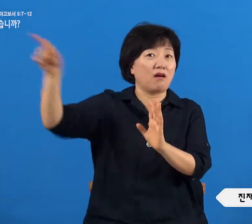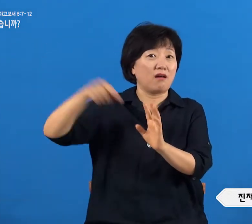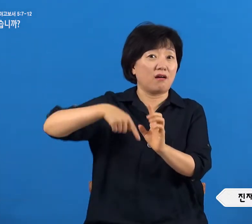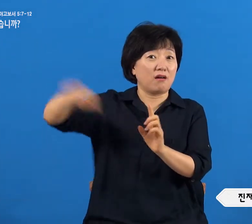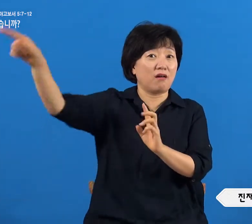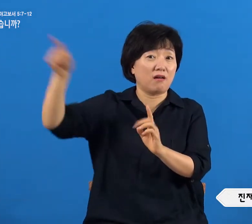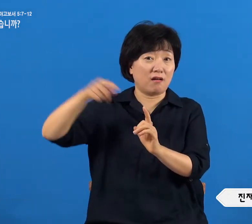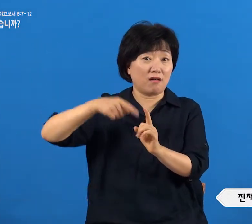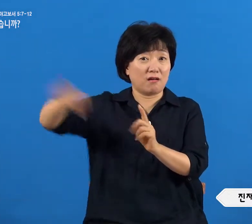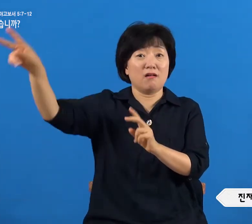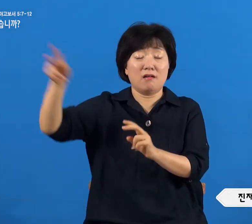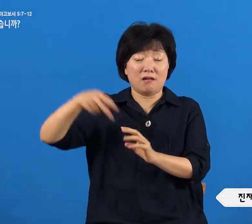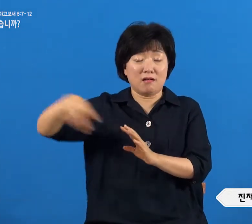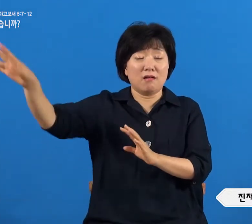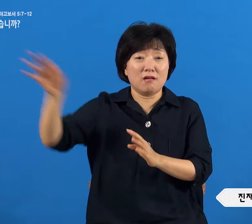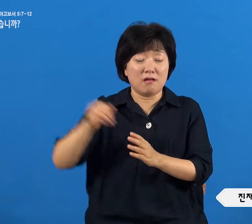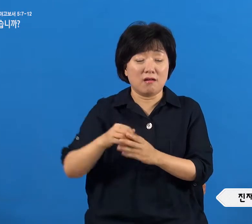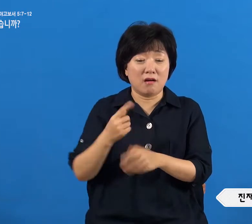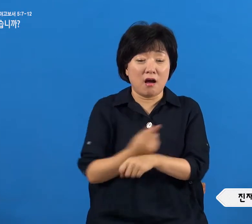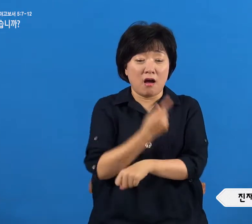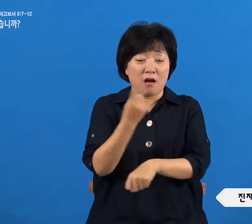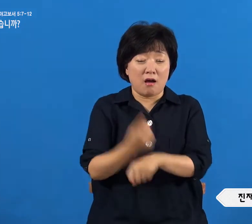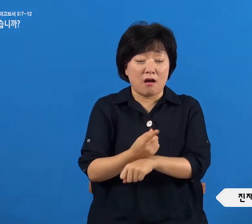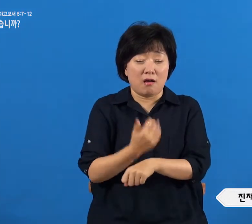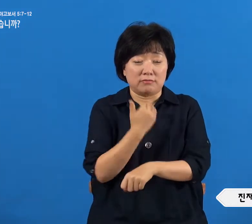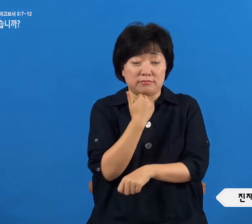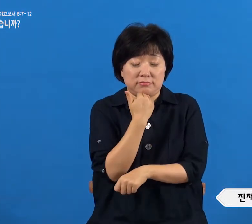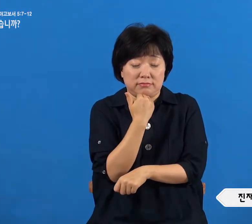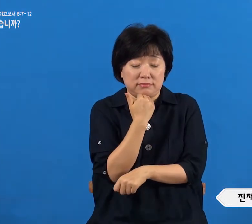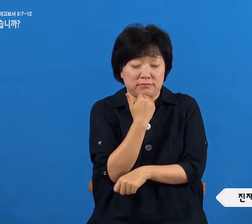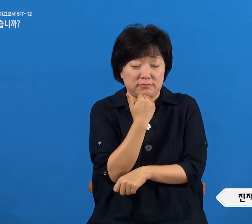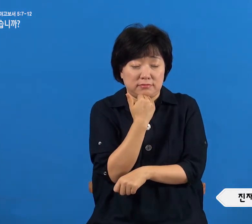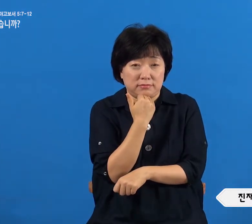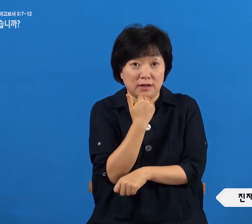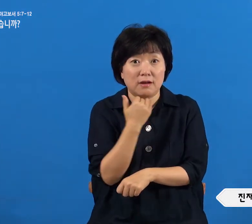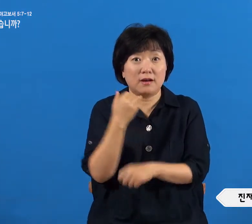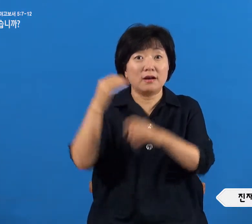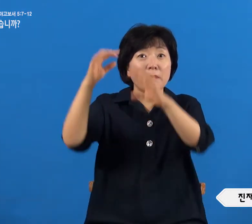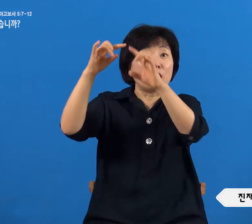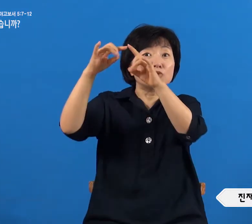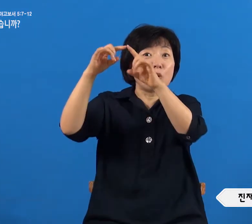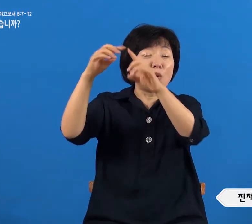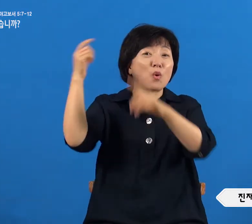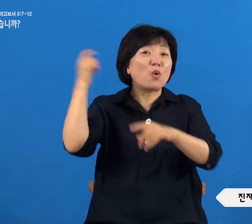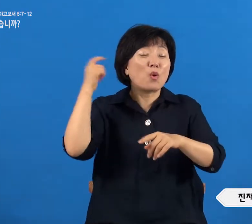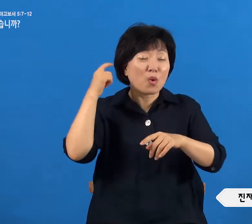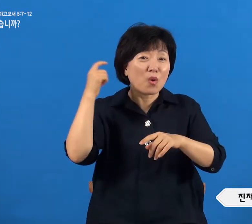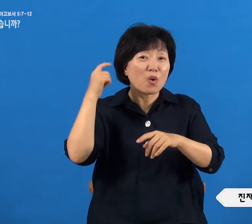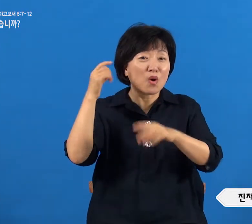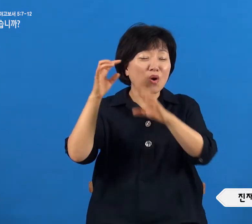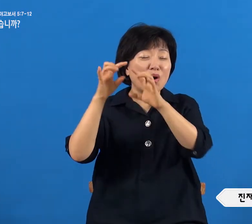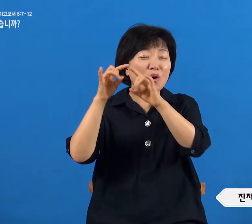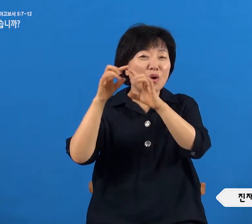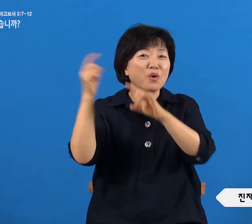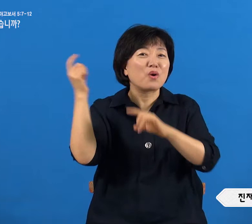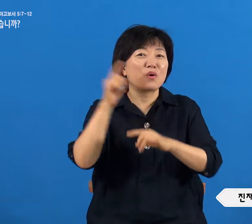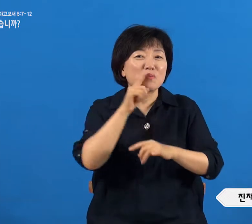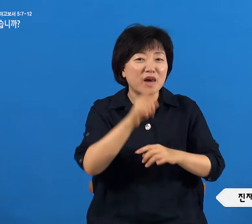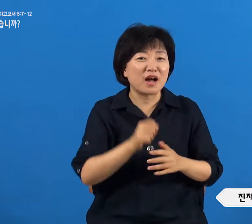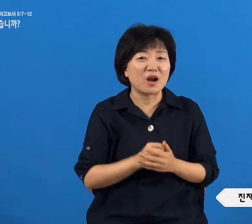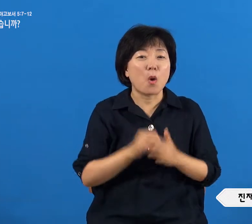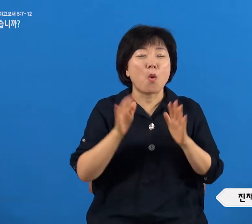그렇게 1시간 가까이가 지나가고 방송이 나옵니다. 방송은 이렇게